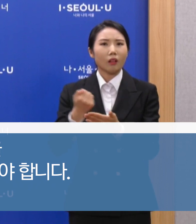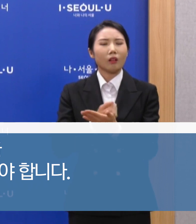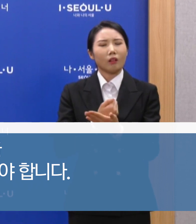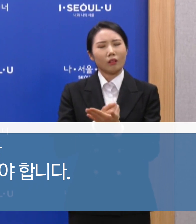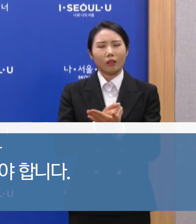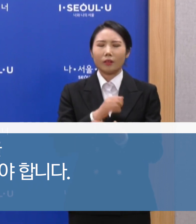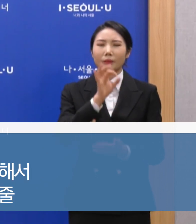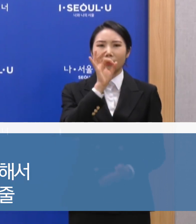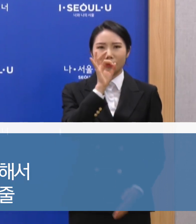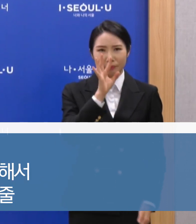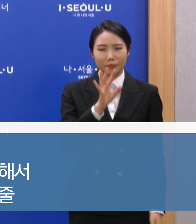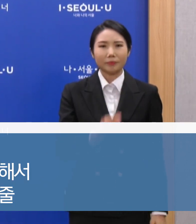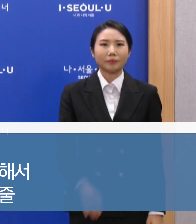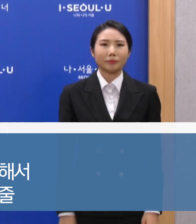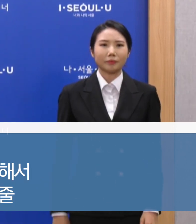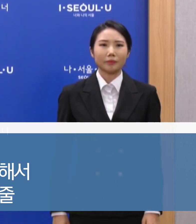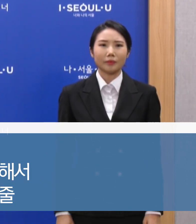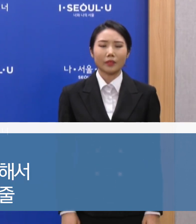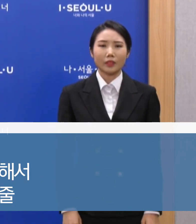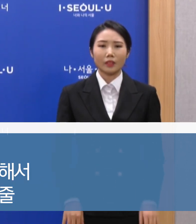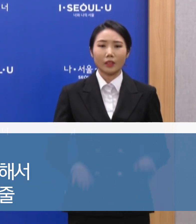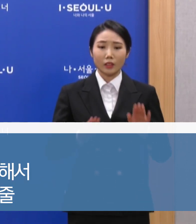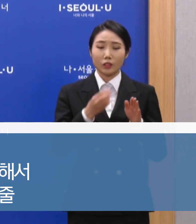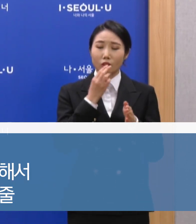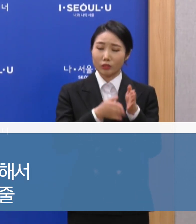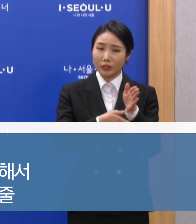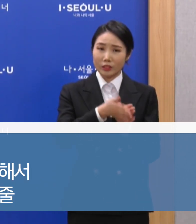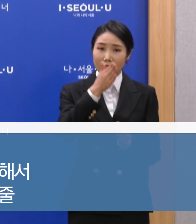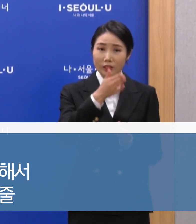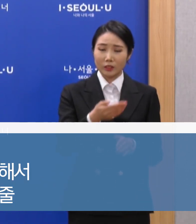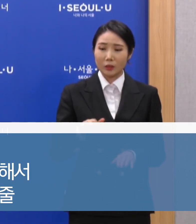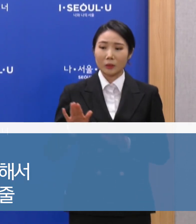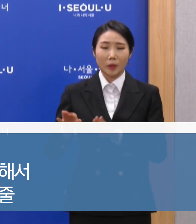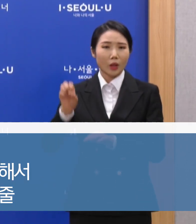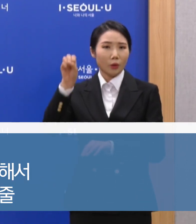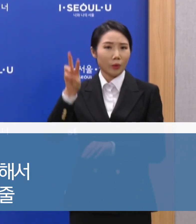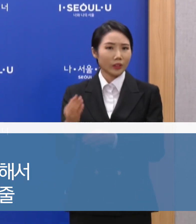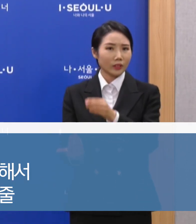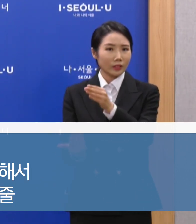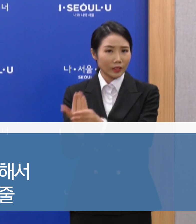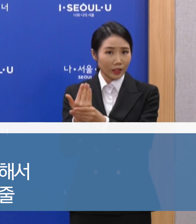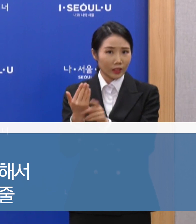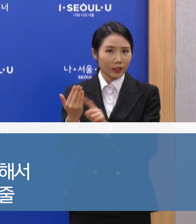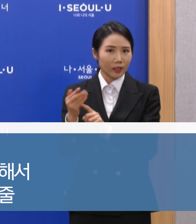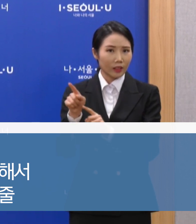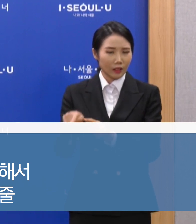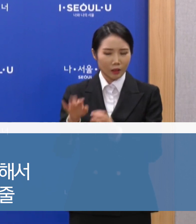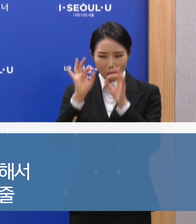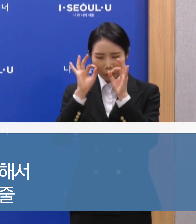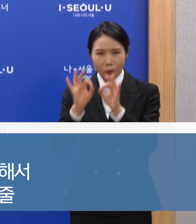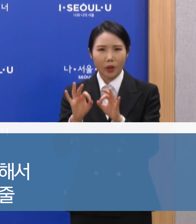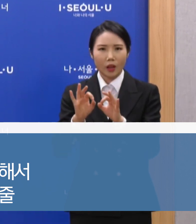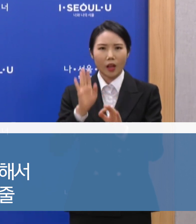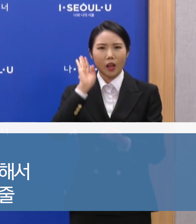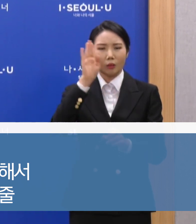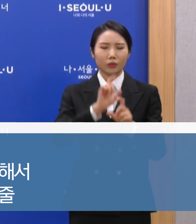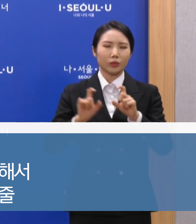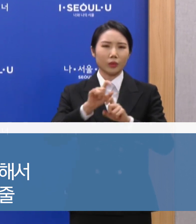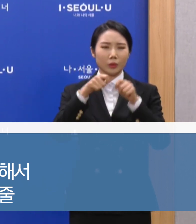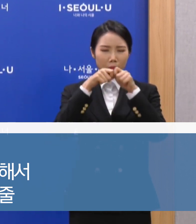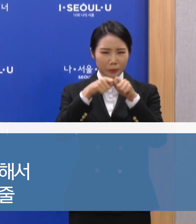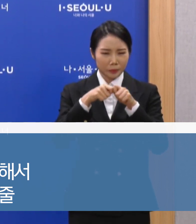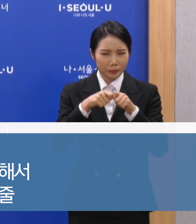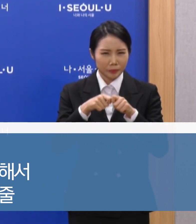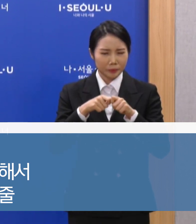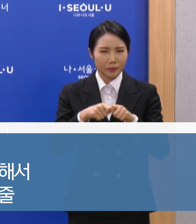하겠습니다. 서울시는 이번 광주 사고를 계기로 앞으로 더 꼼꼼하게 점검하고 개선해서